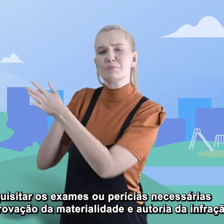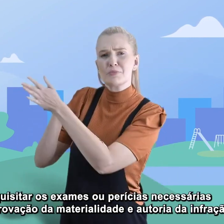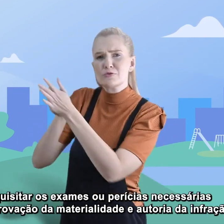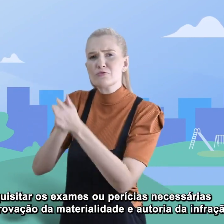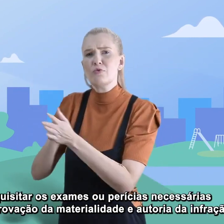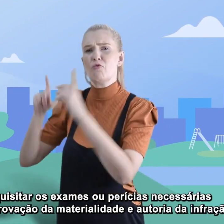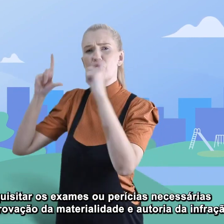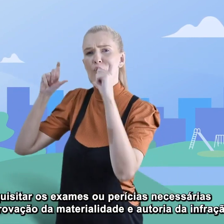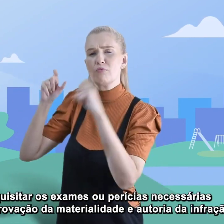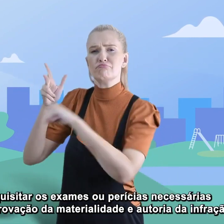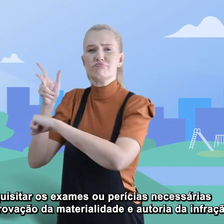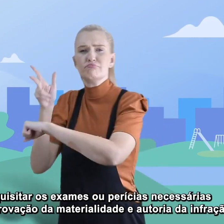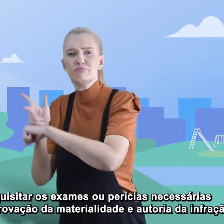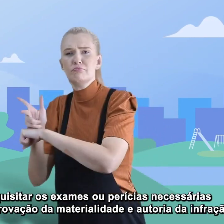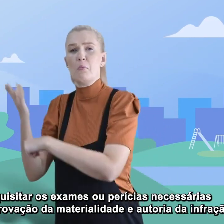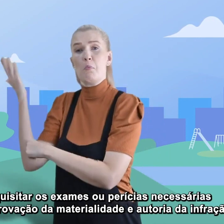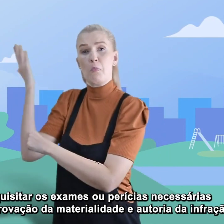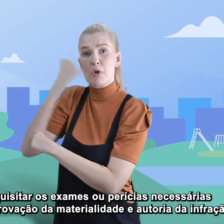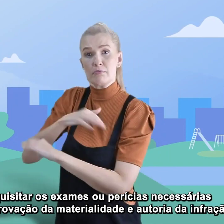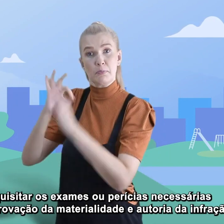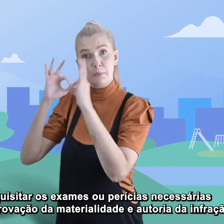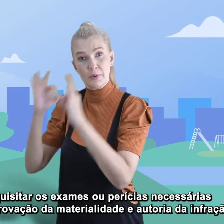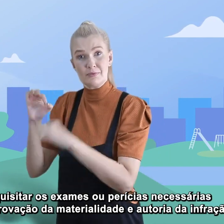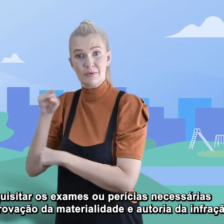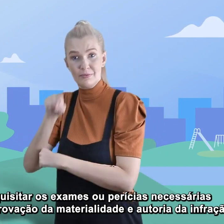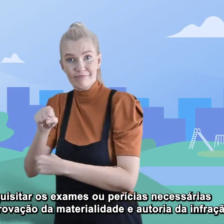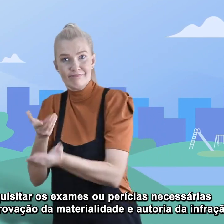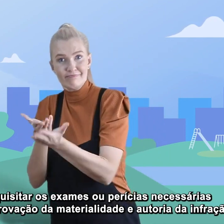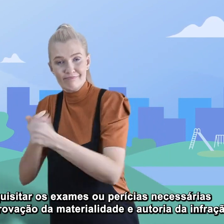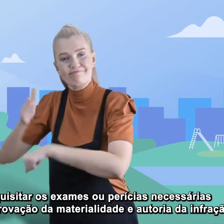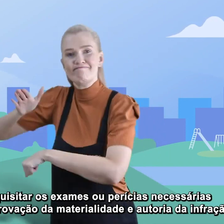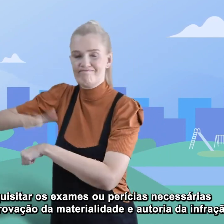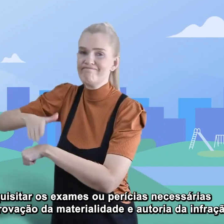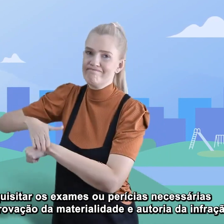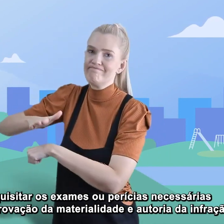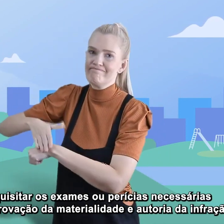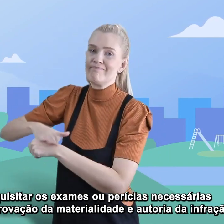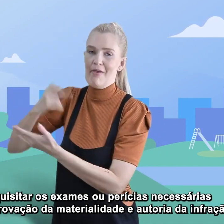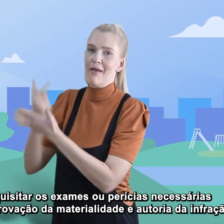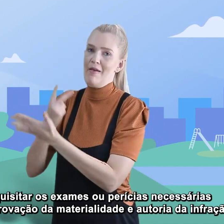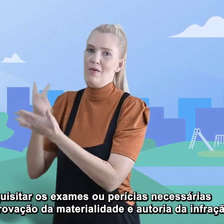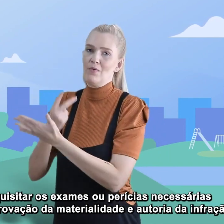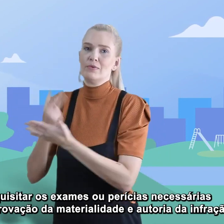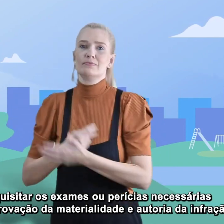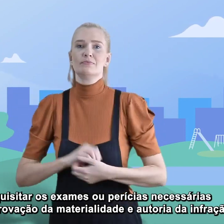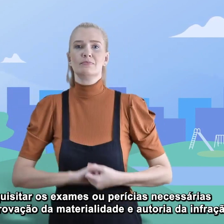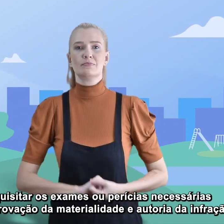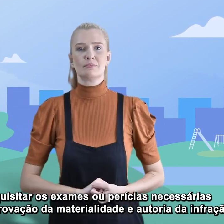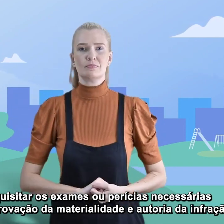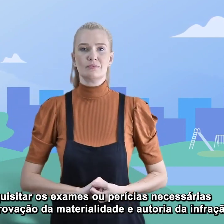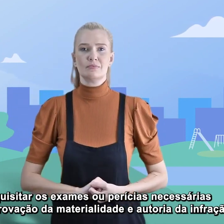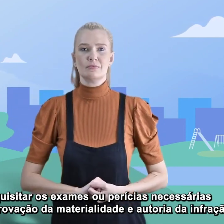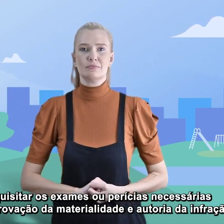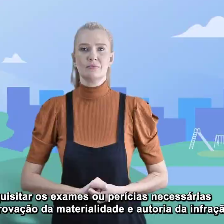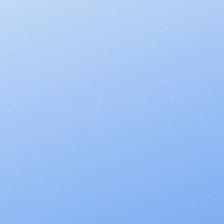Requisitar os exames ou perícias necessárias à comprovação da materialidade e autoria da infração.